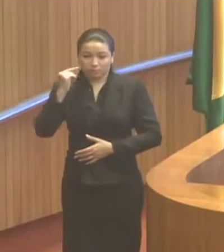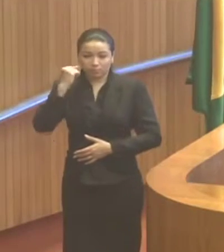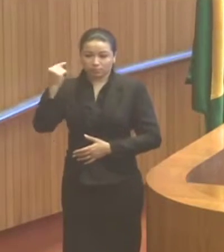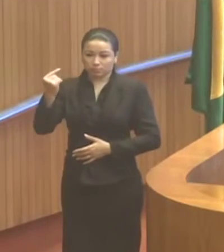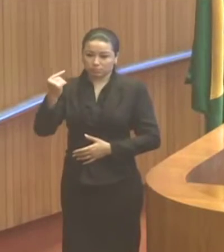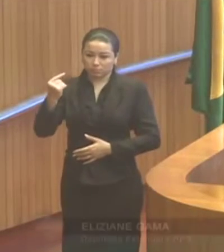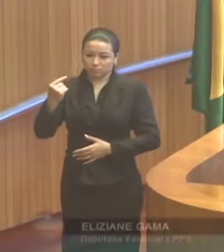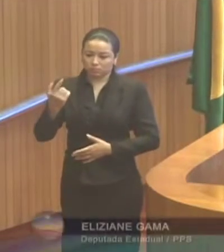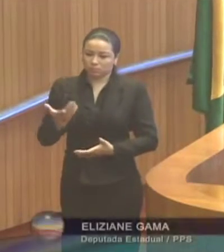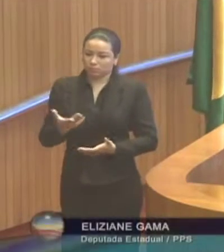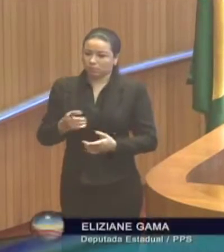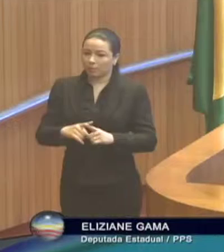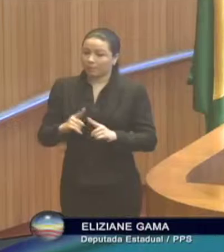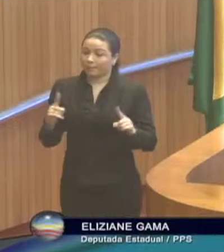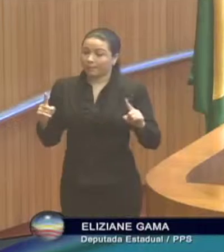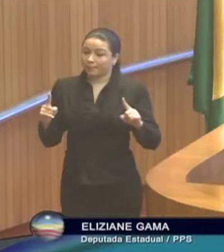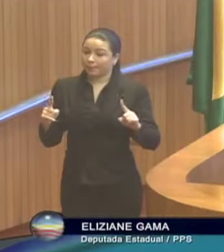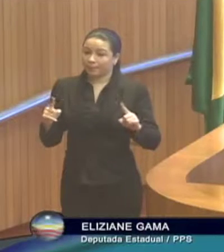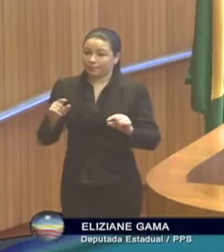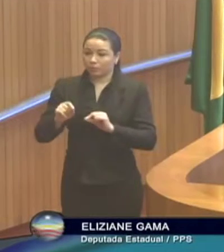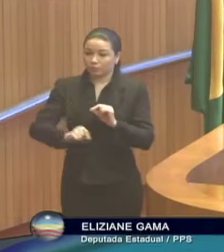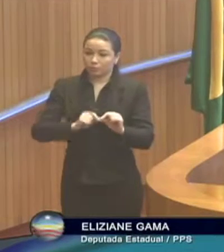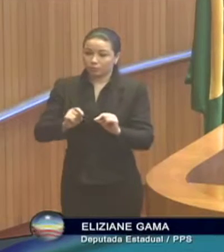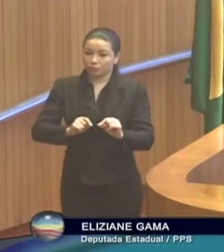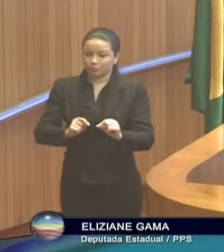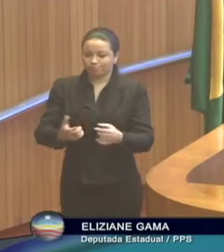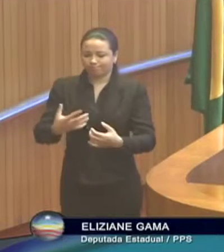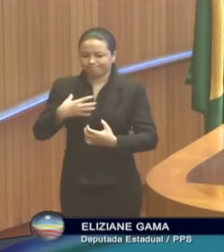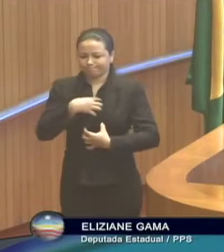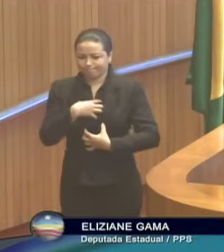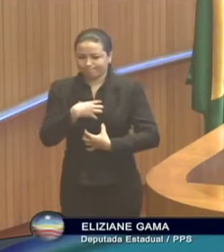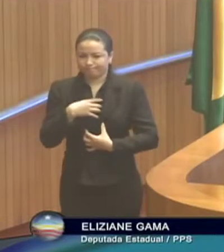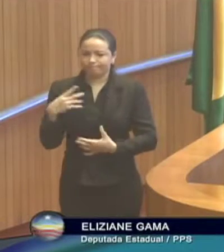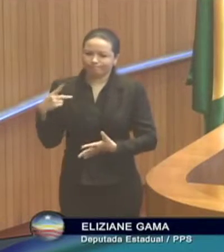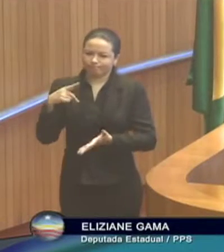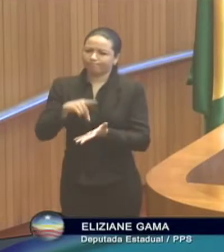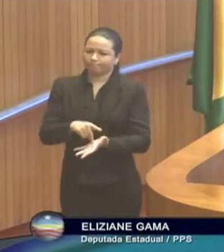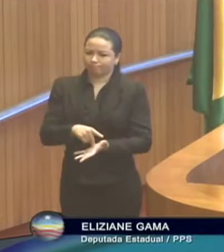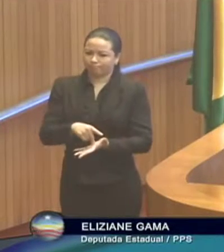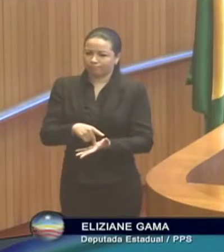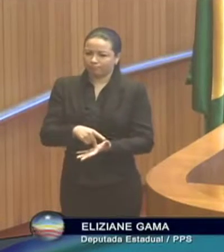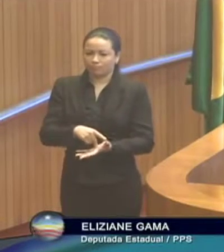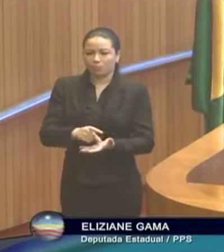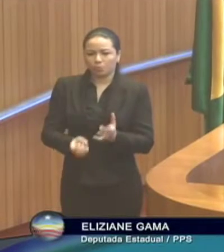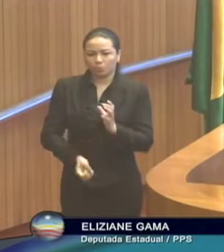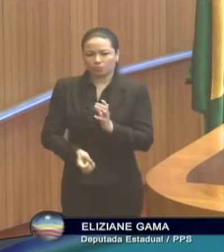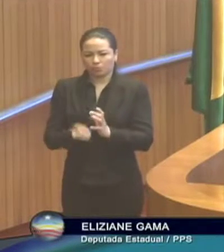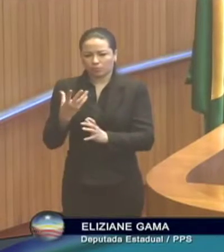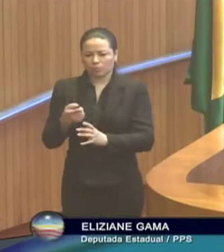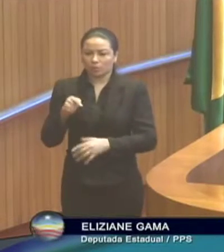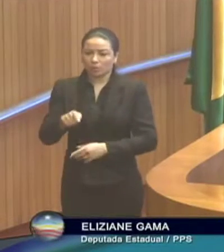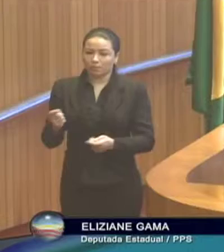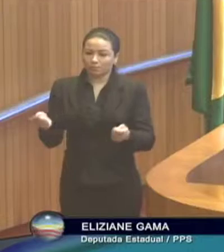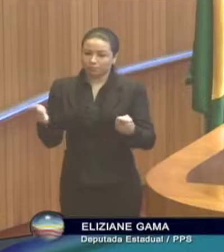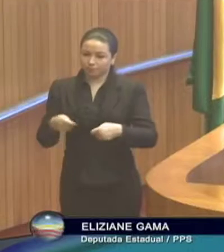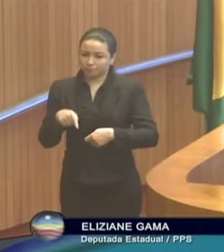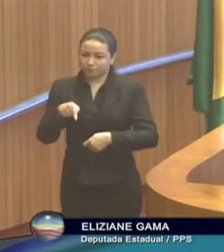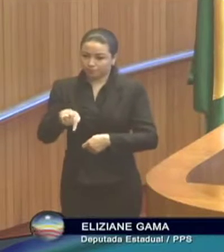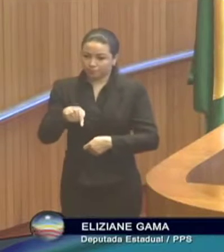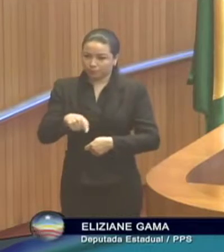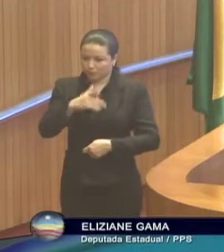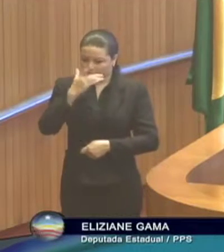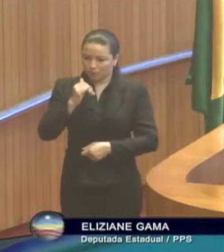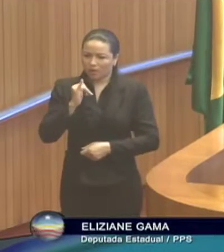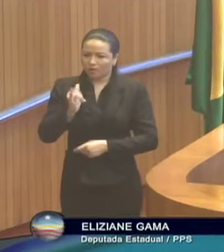no meu entendimento, mas como algo, infelizmente, que é real, fruto de uma ameaça que vinha